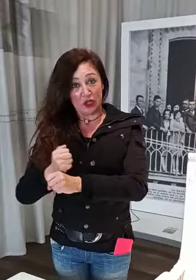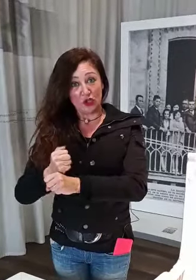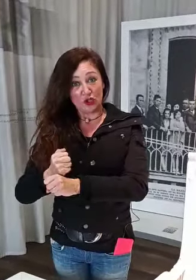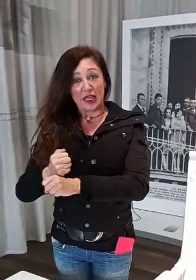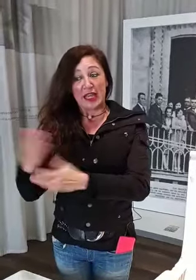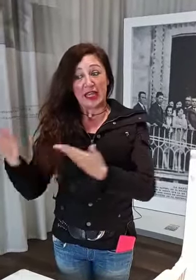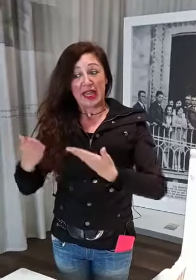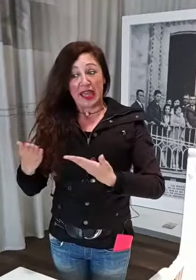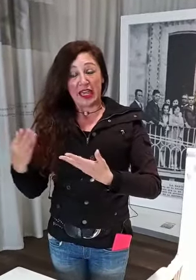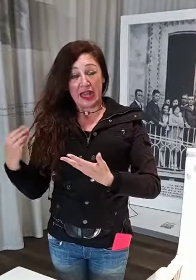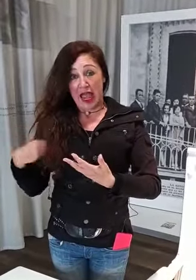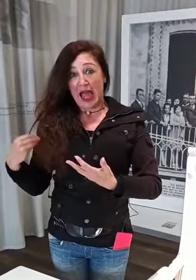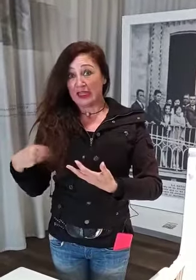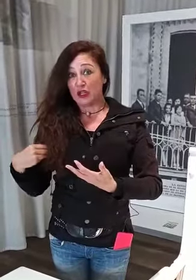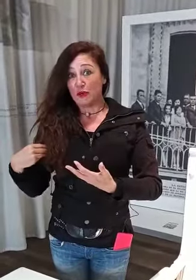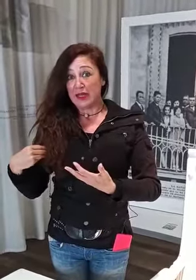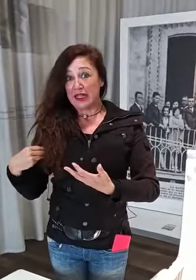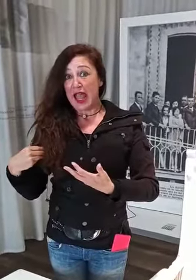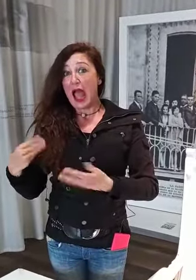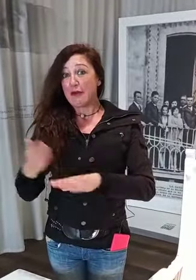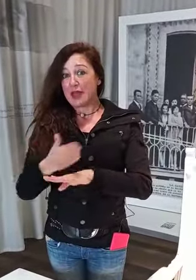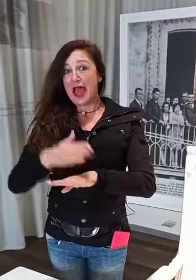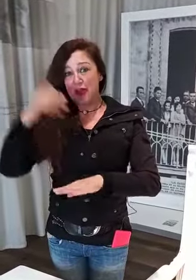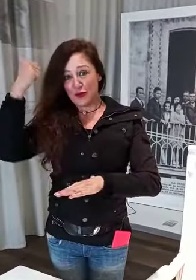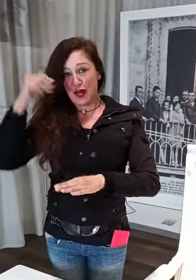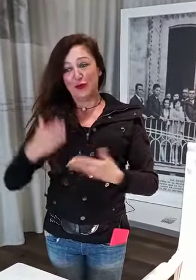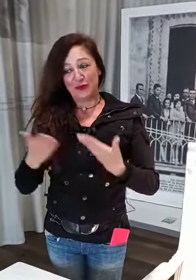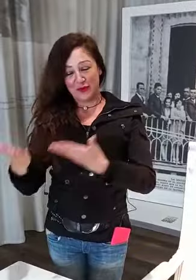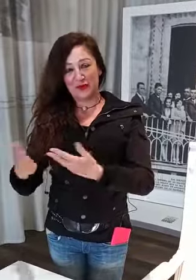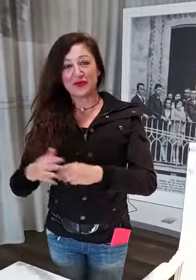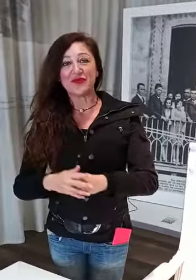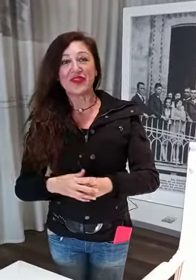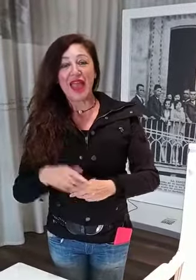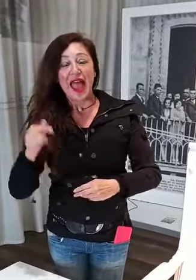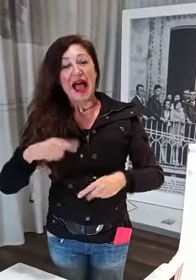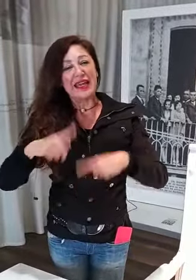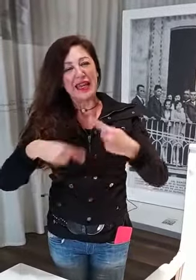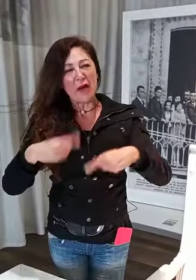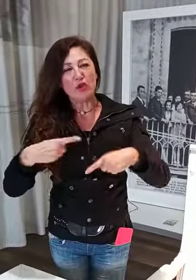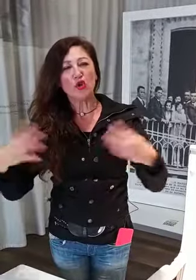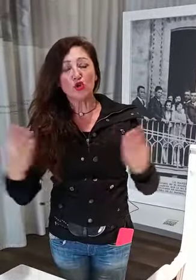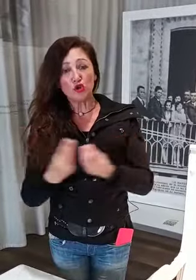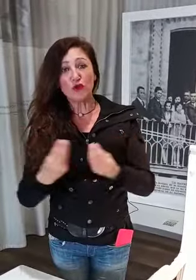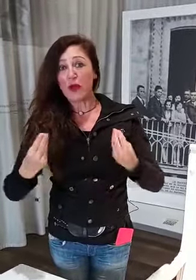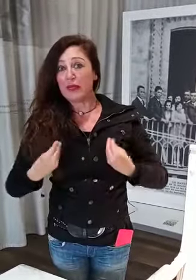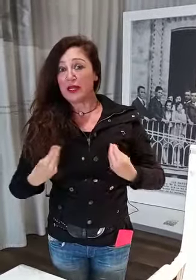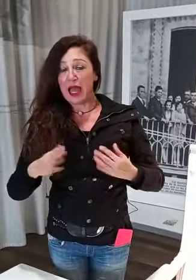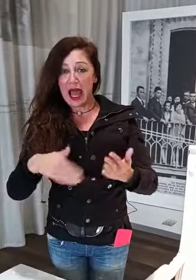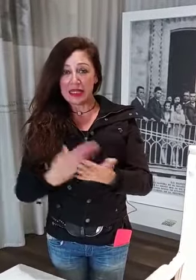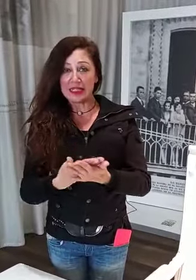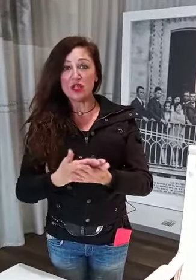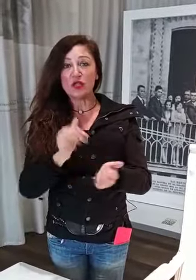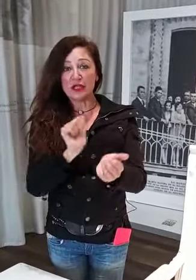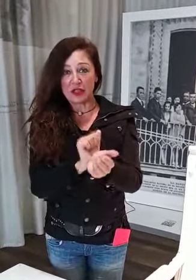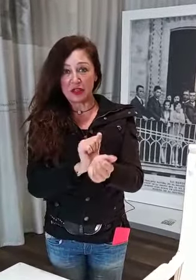jornaleros que él anteriormente había ayudado. Aquí habitó con su familia hasta su detención en